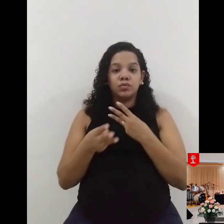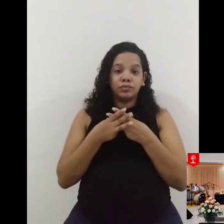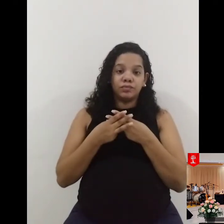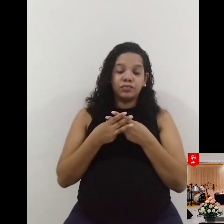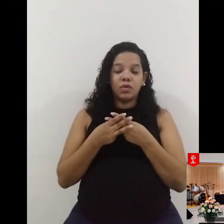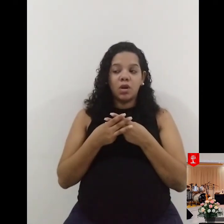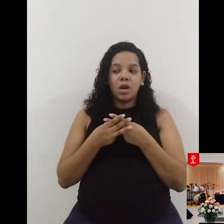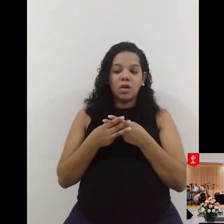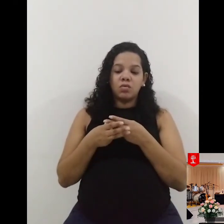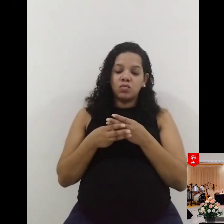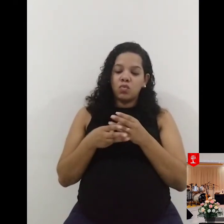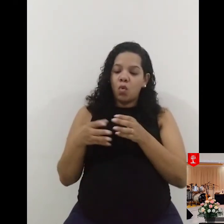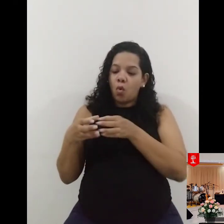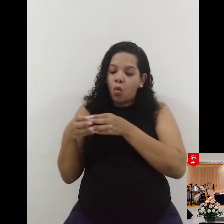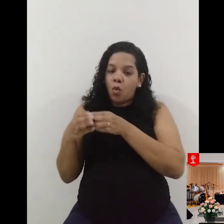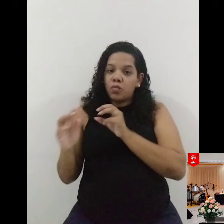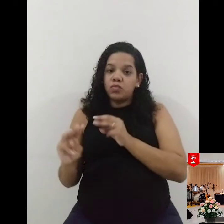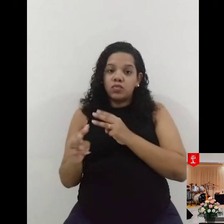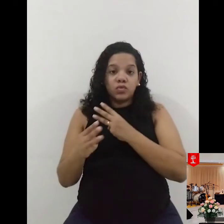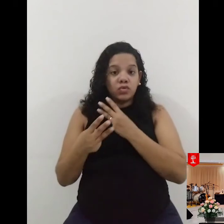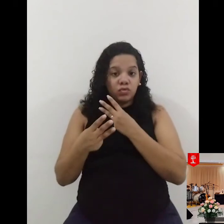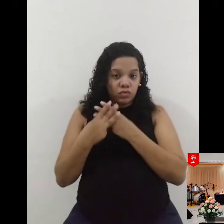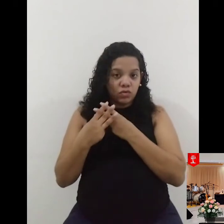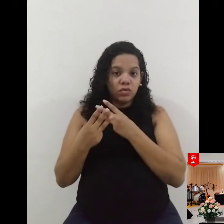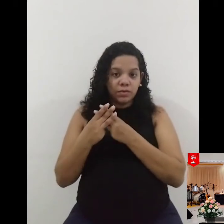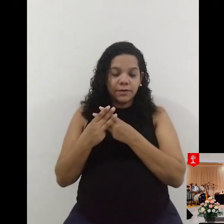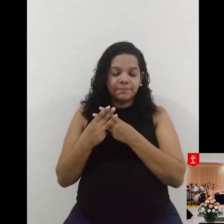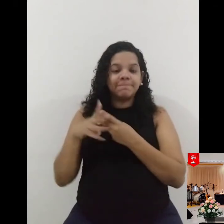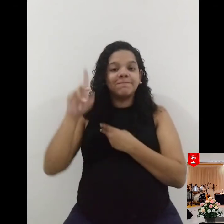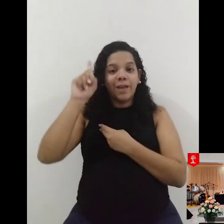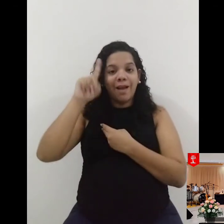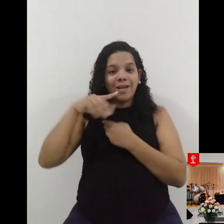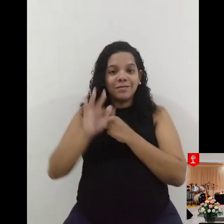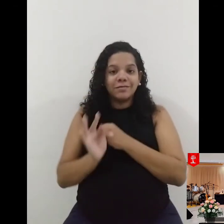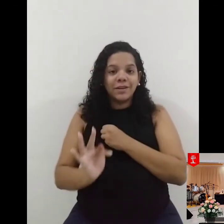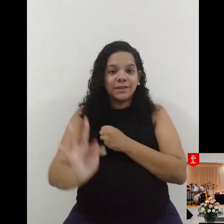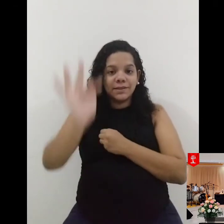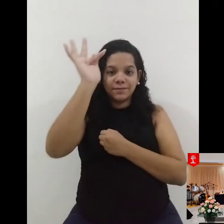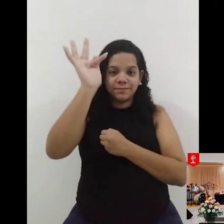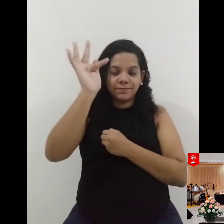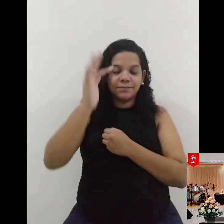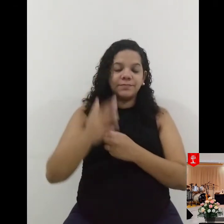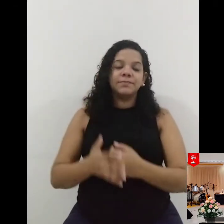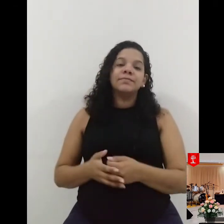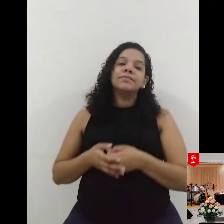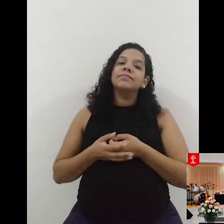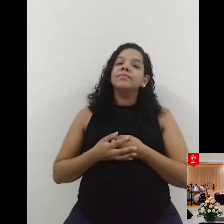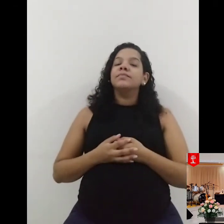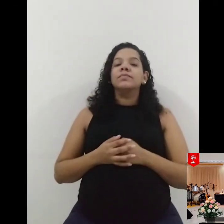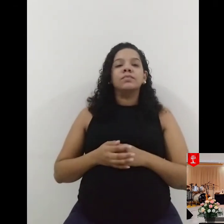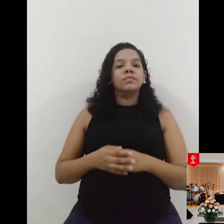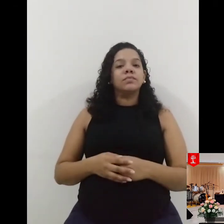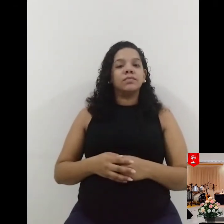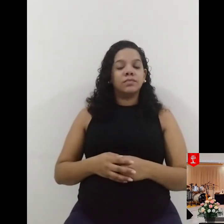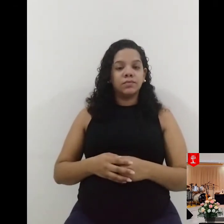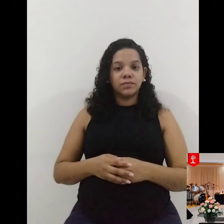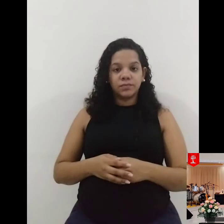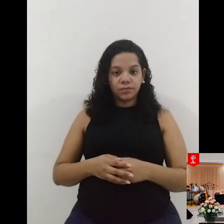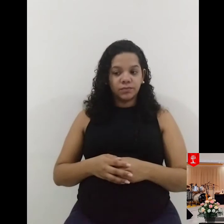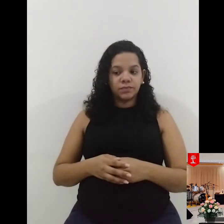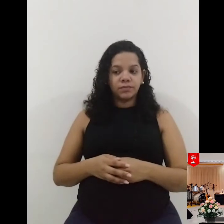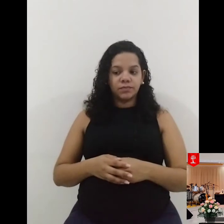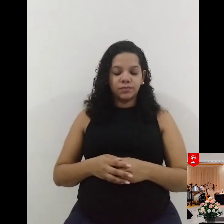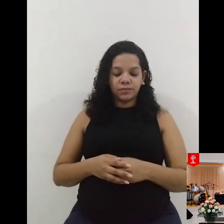sendo destacados nas Escrituras, com os embates, com os confrontos que eles tiveram com